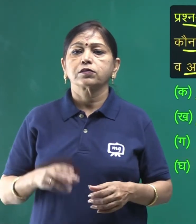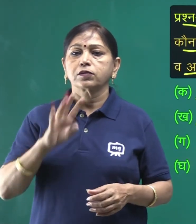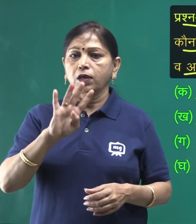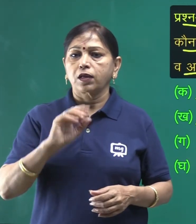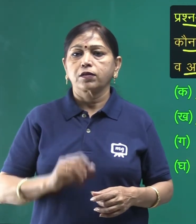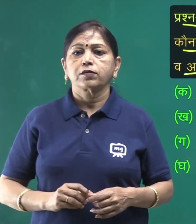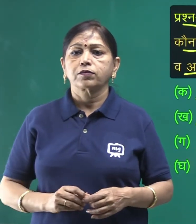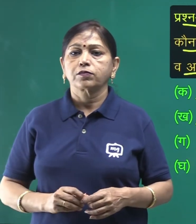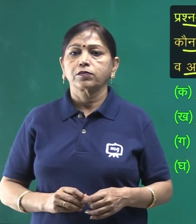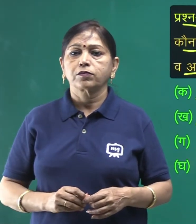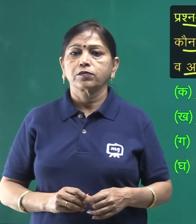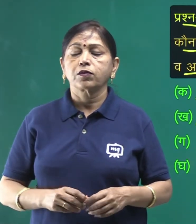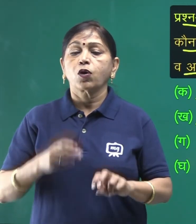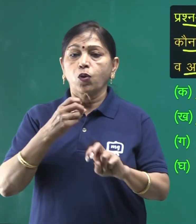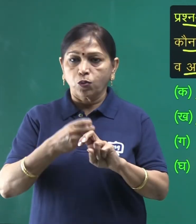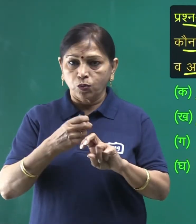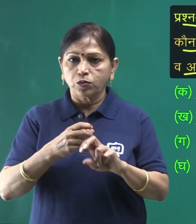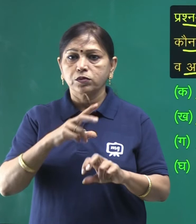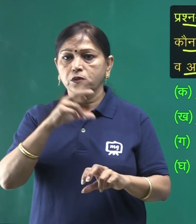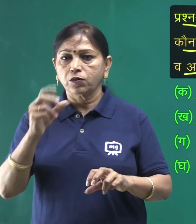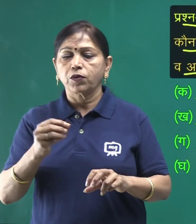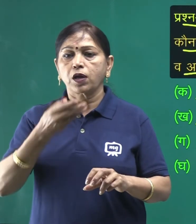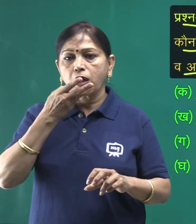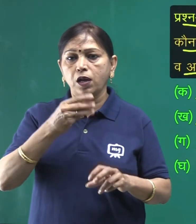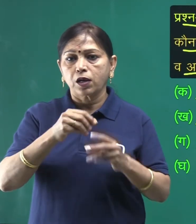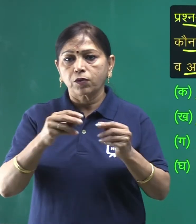4 ठोस व द्रव।